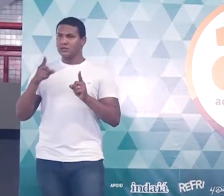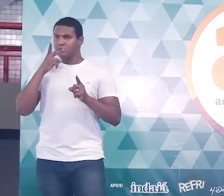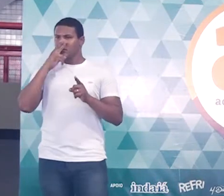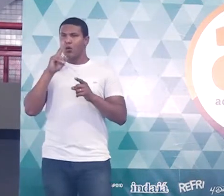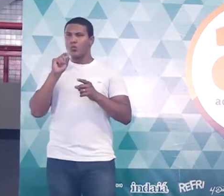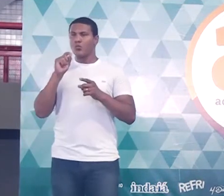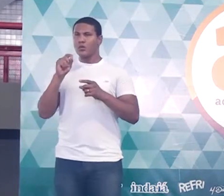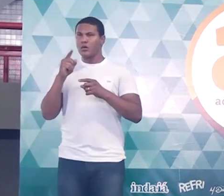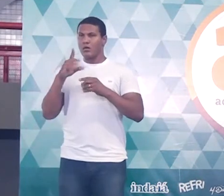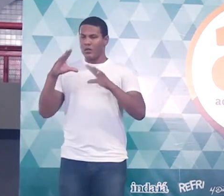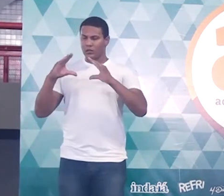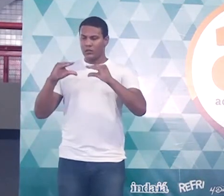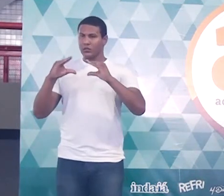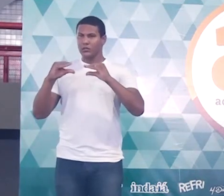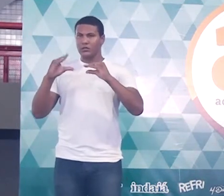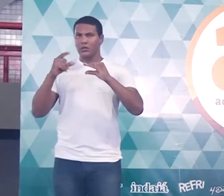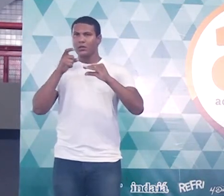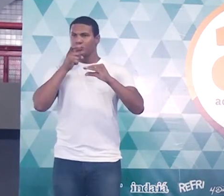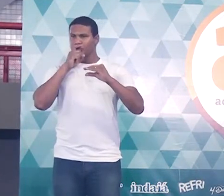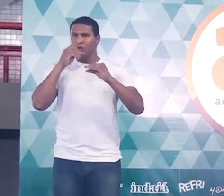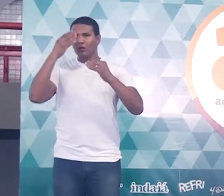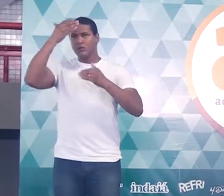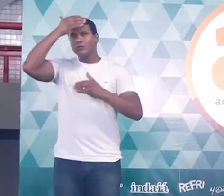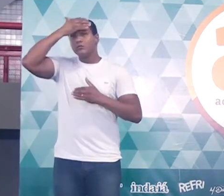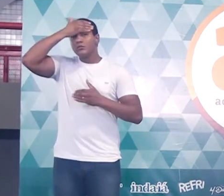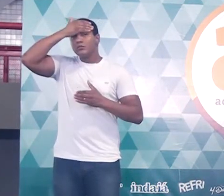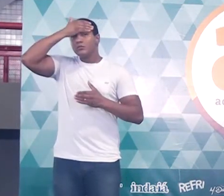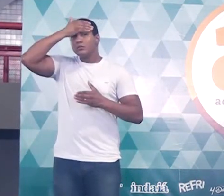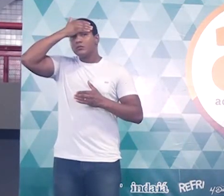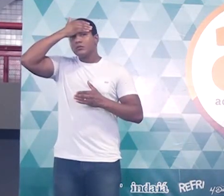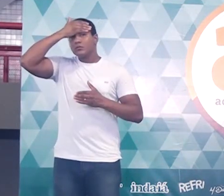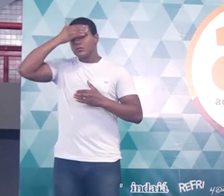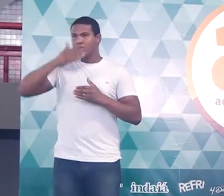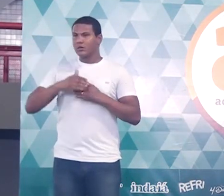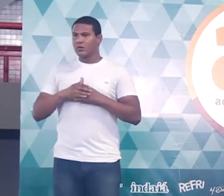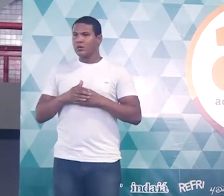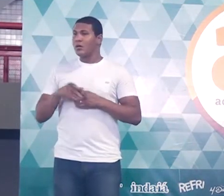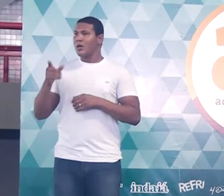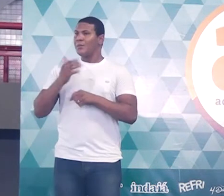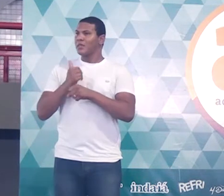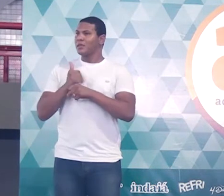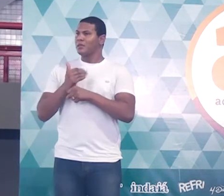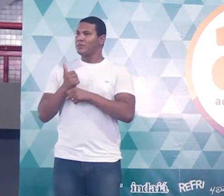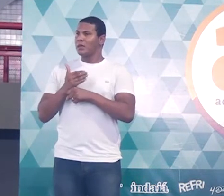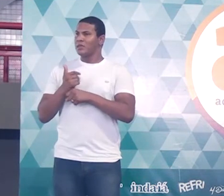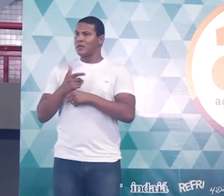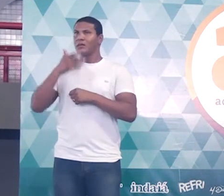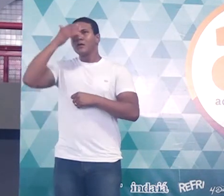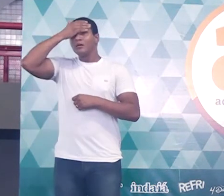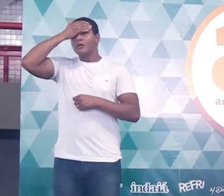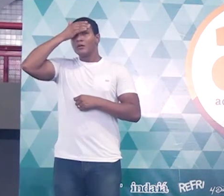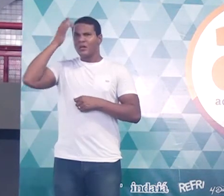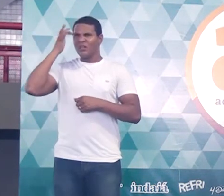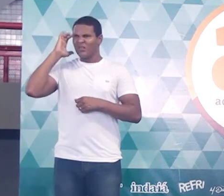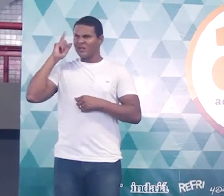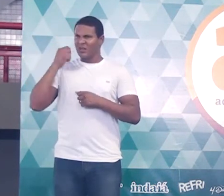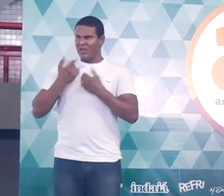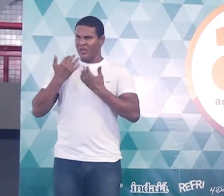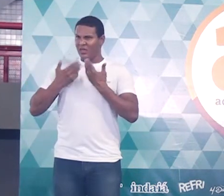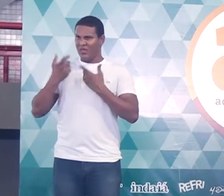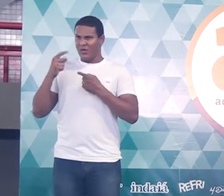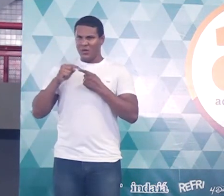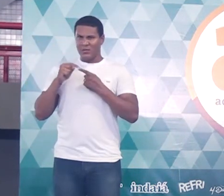é uma compressa. Na testa. Batata. A mamãe botava batata na minha cabeça. Acho que era para cozinhar, né? Só pode